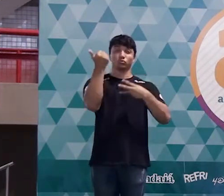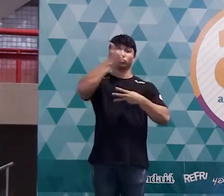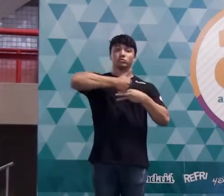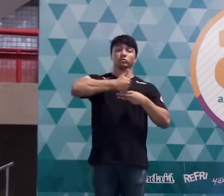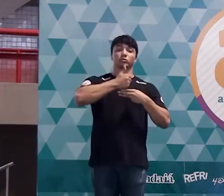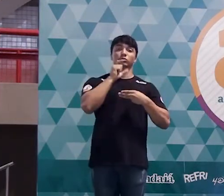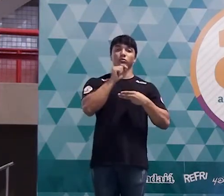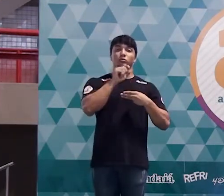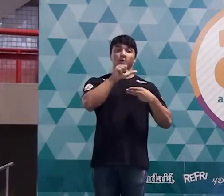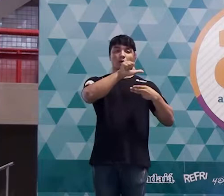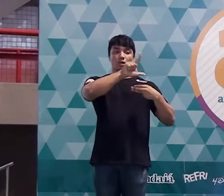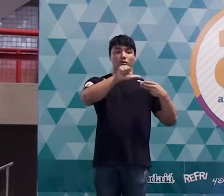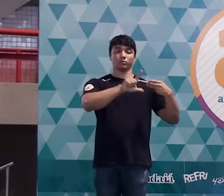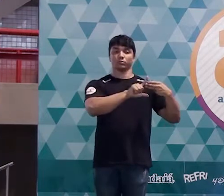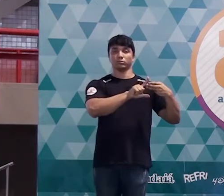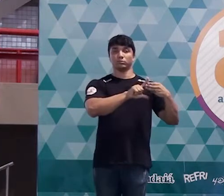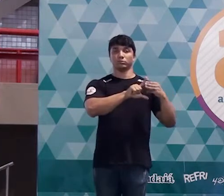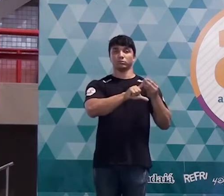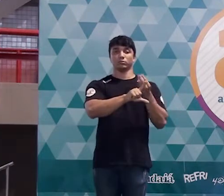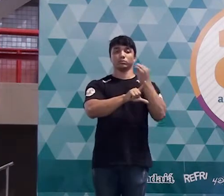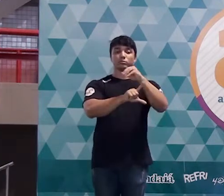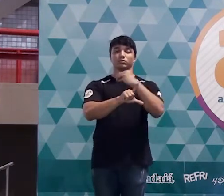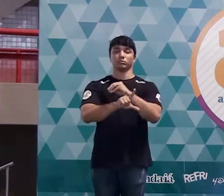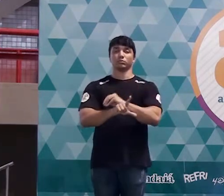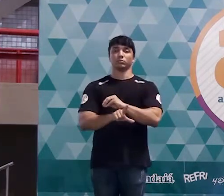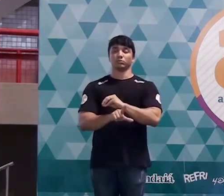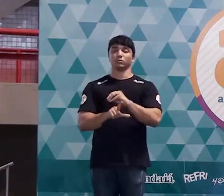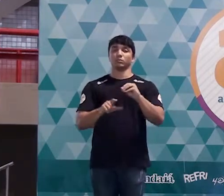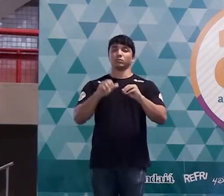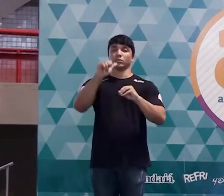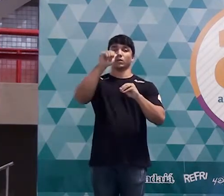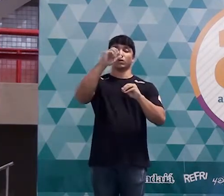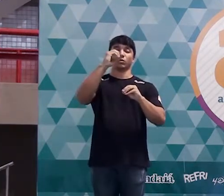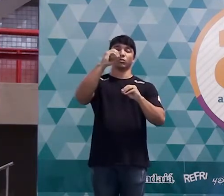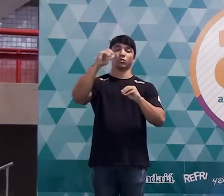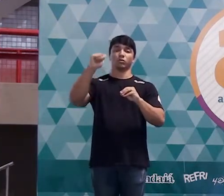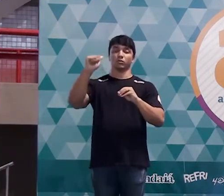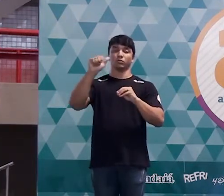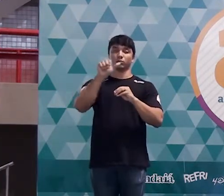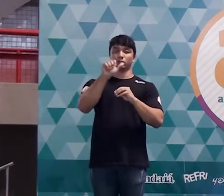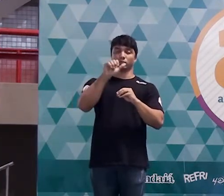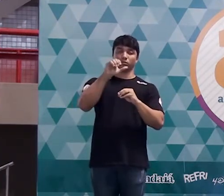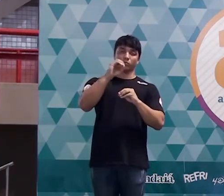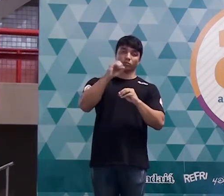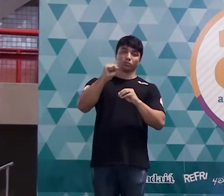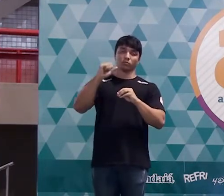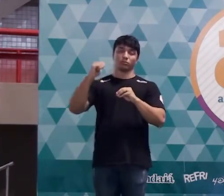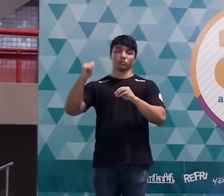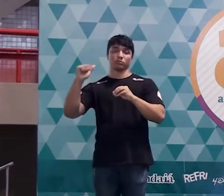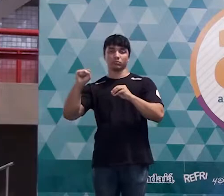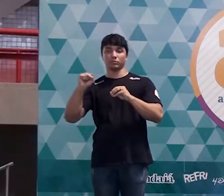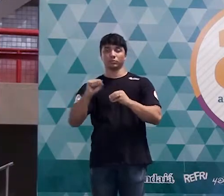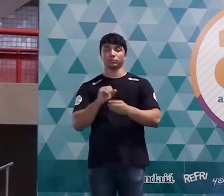gente retira o R, S, Z e acrescenta o L. Aproveitando a oportunidade,